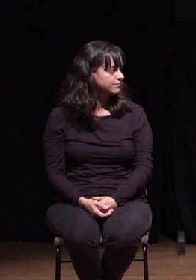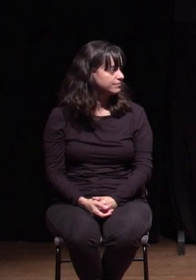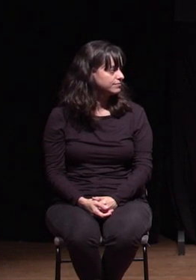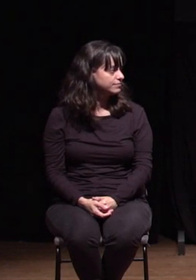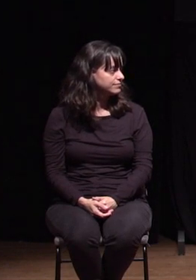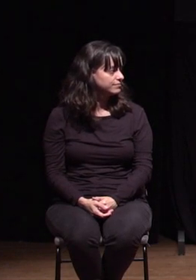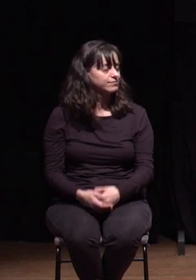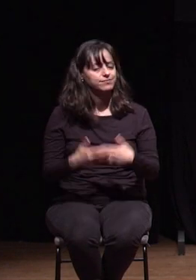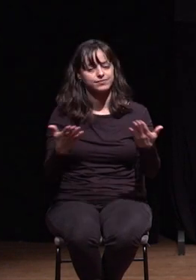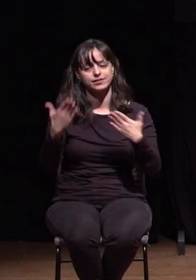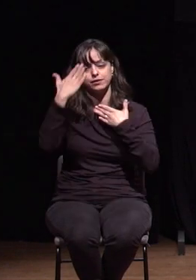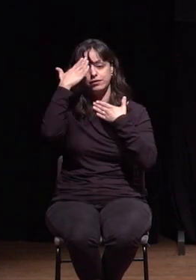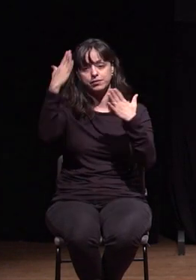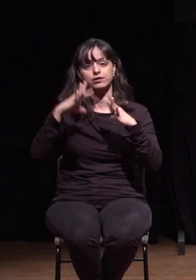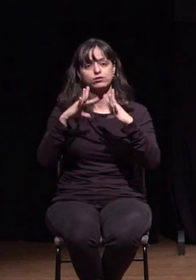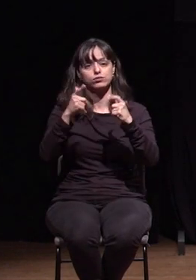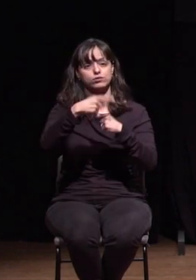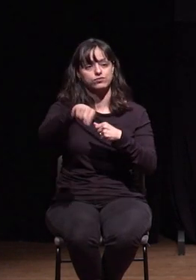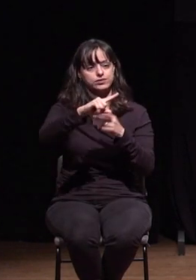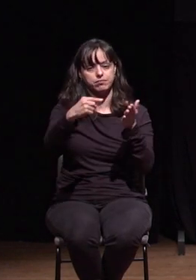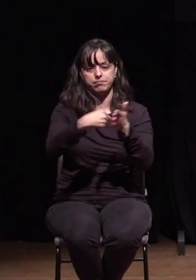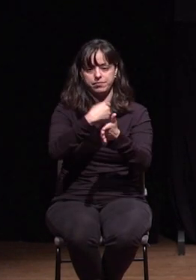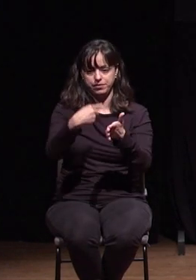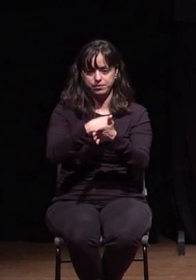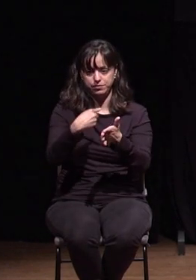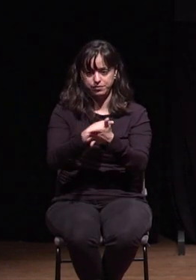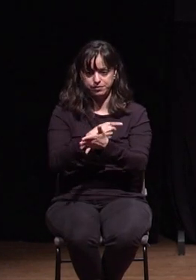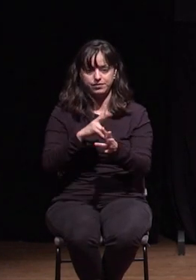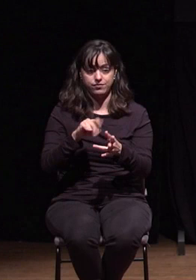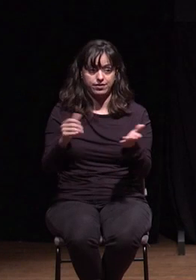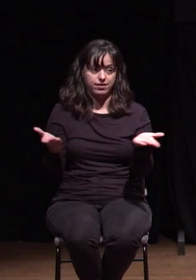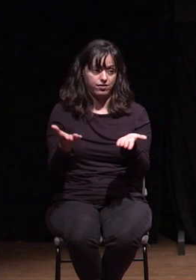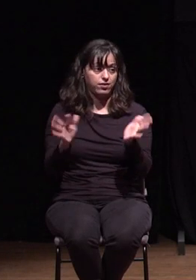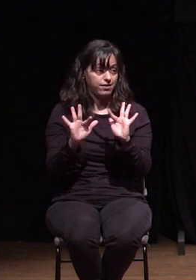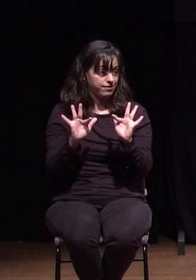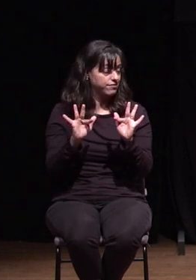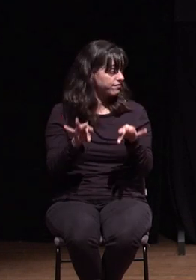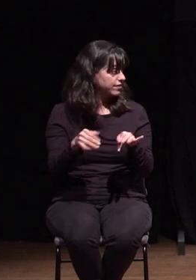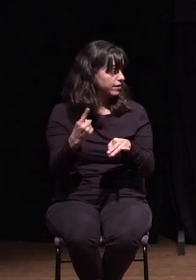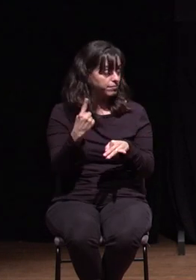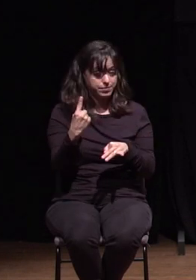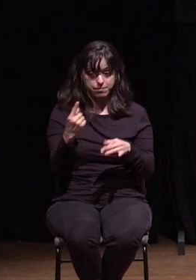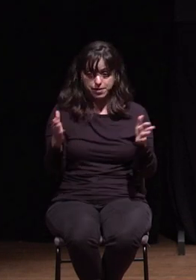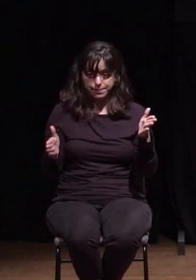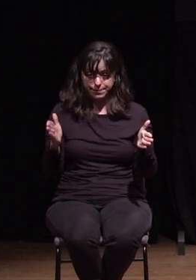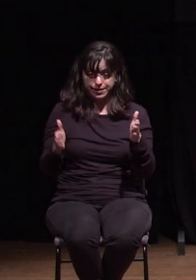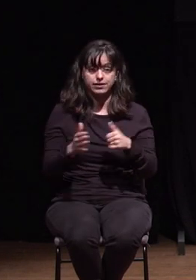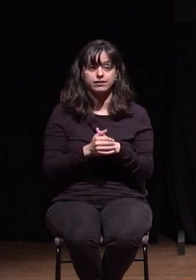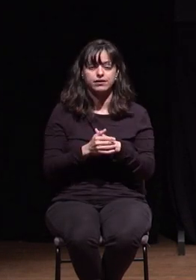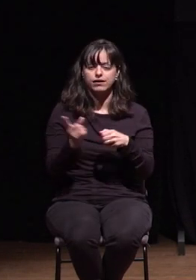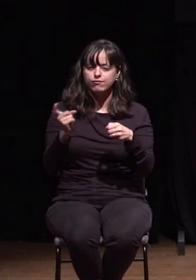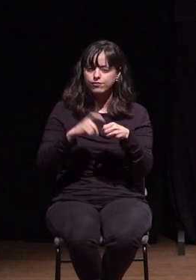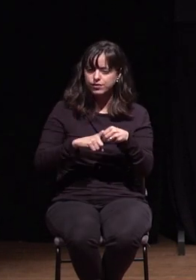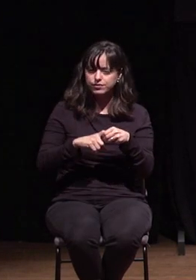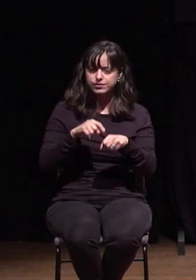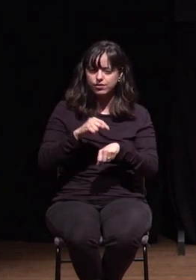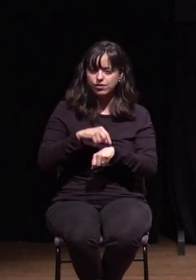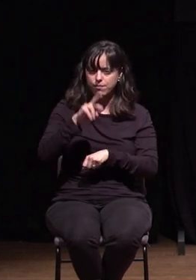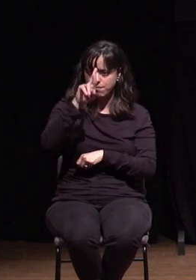Bom, obrigado a todos pelas perguntas enviadas. A gente chegou, então, ao fim aqui dessa primeira parte. Lembro que retornamos